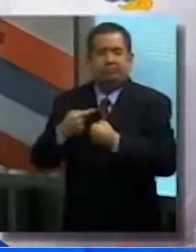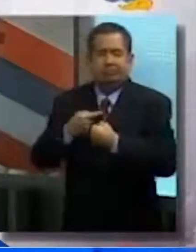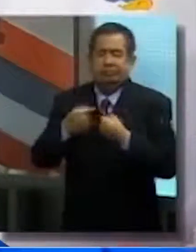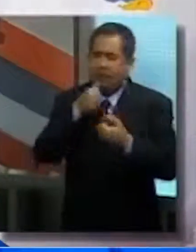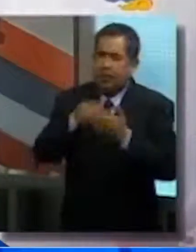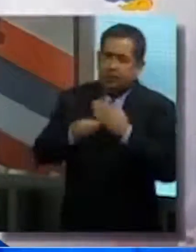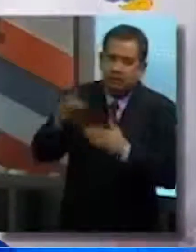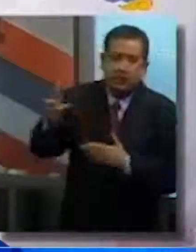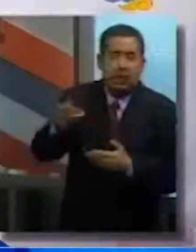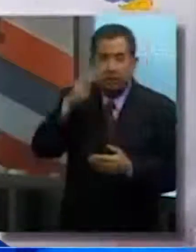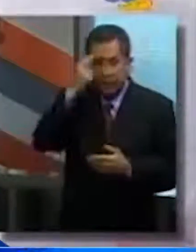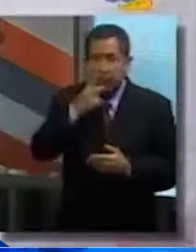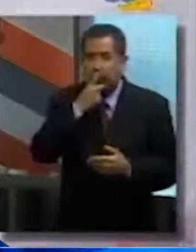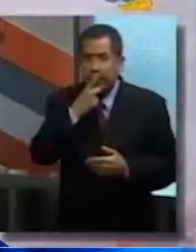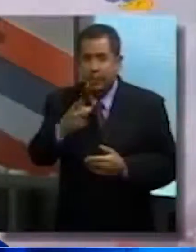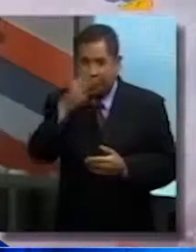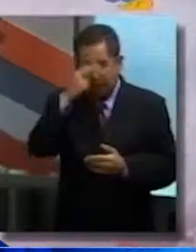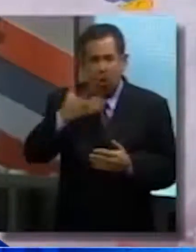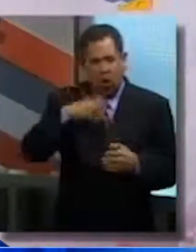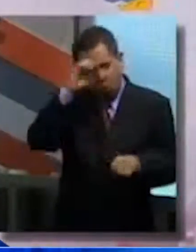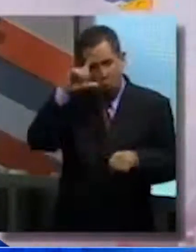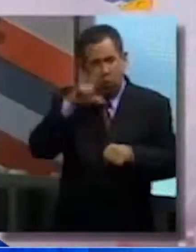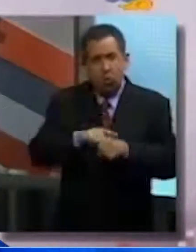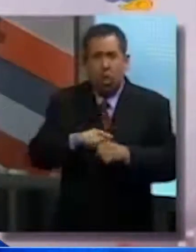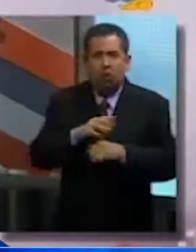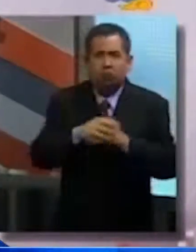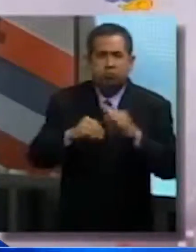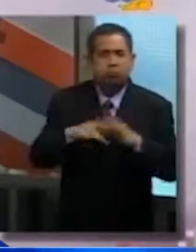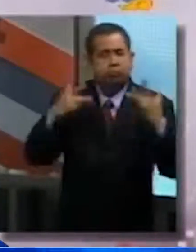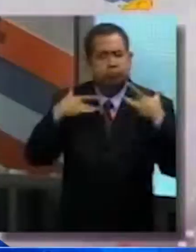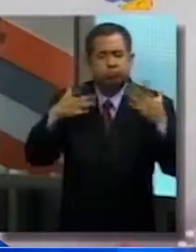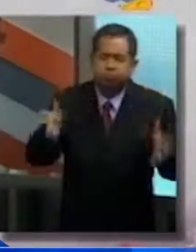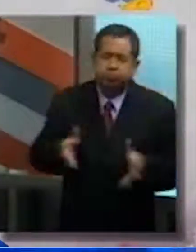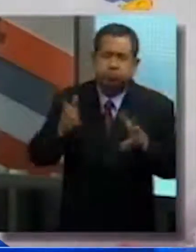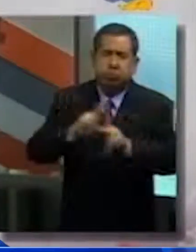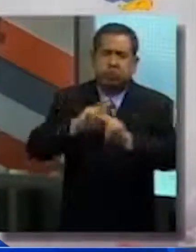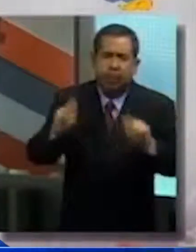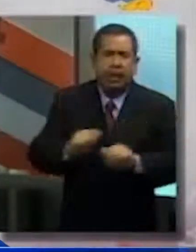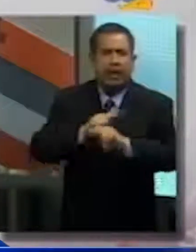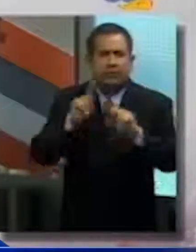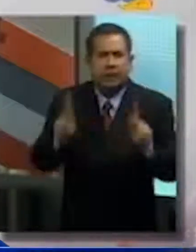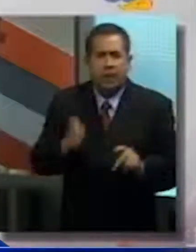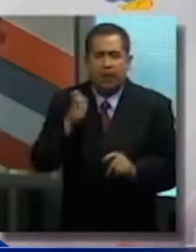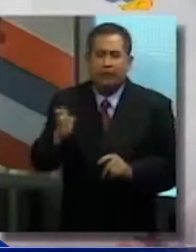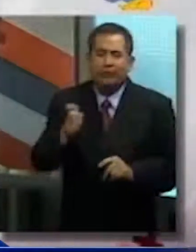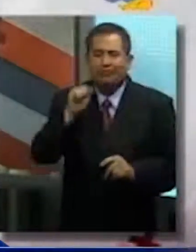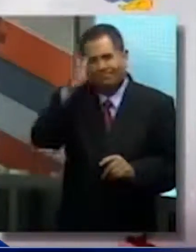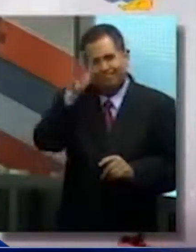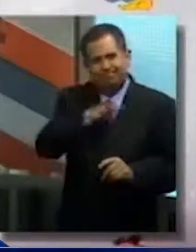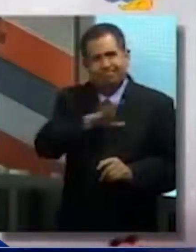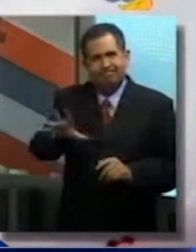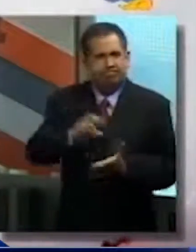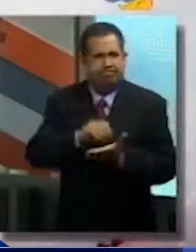parlamentarios destacaron que México tiene una cultura diplomática de promoción de la paz, por lo que rechazaron cualquier